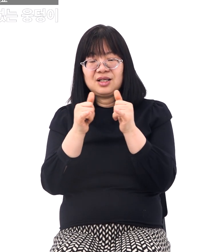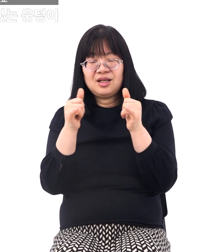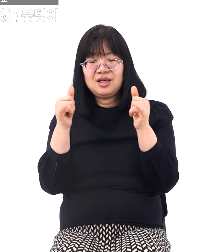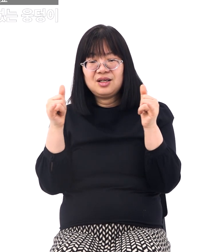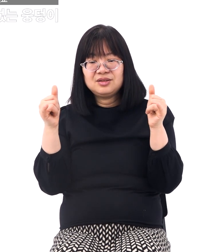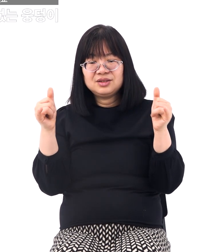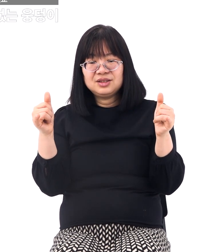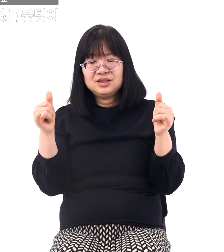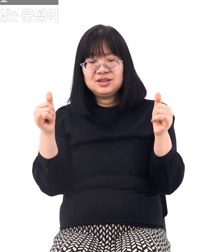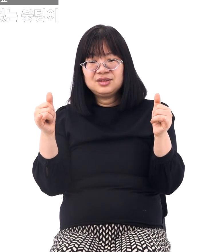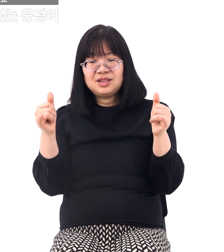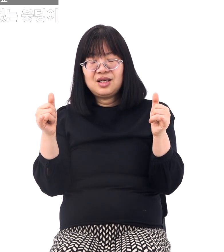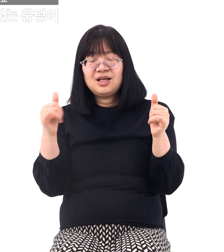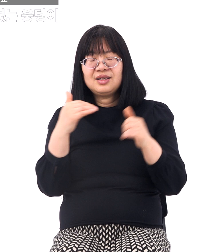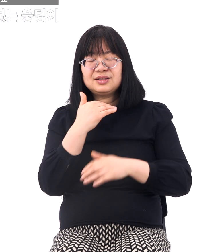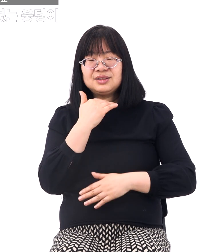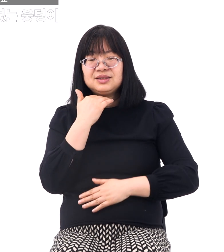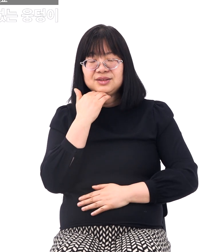메시아